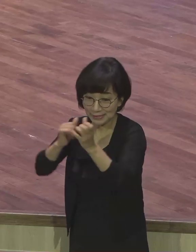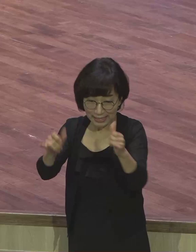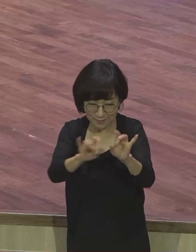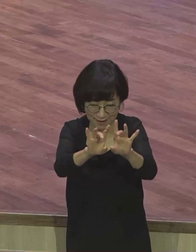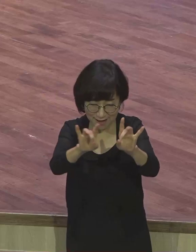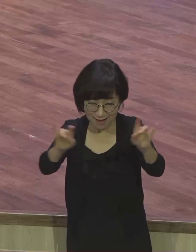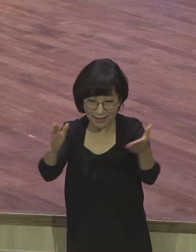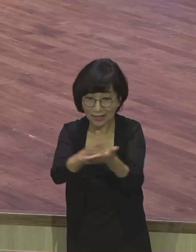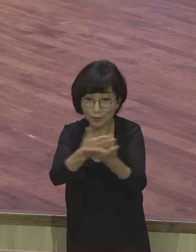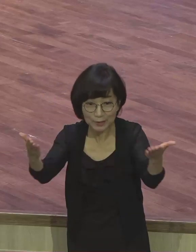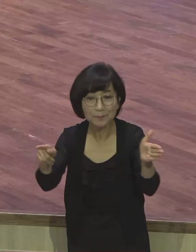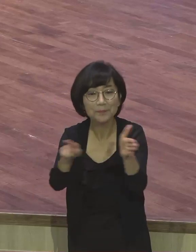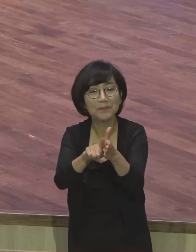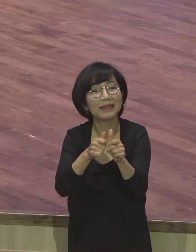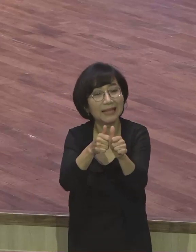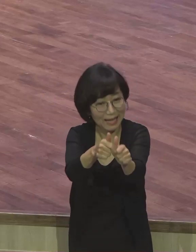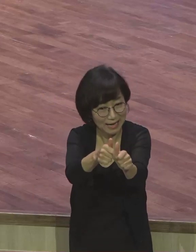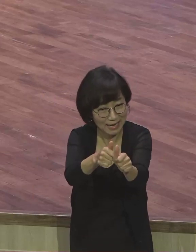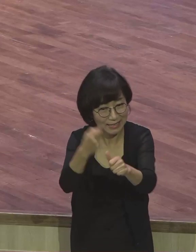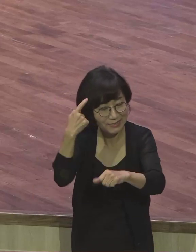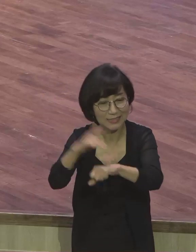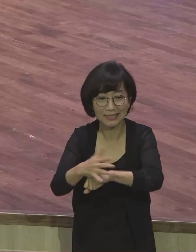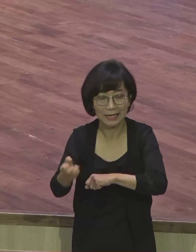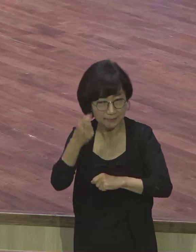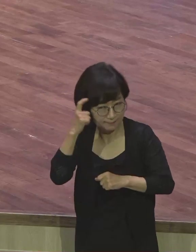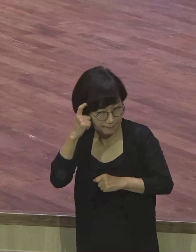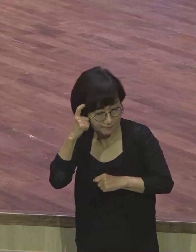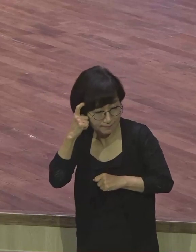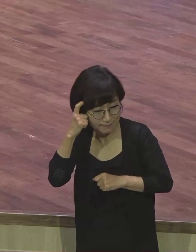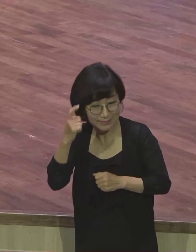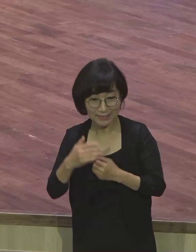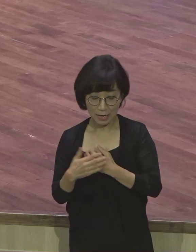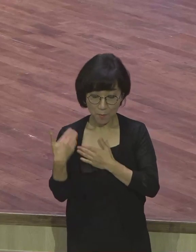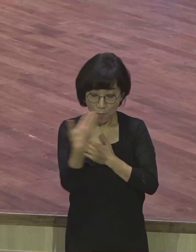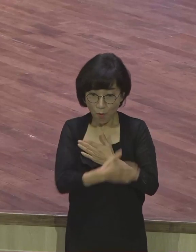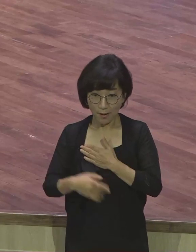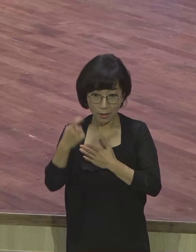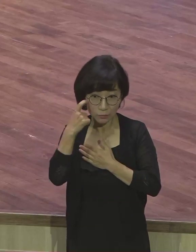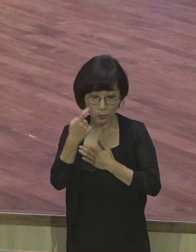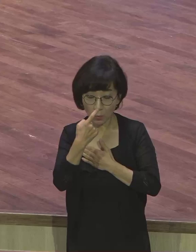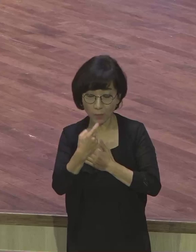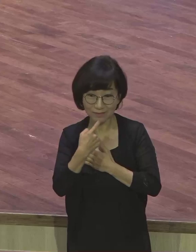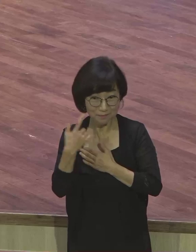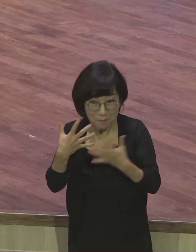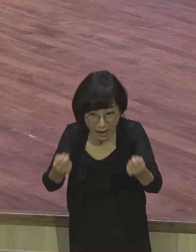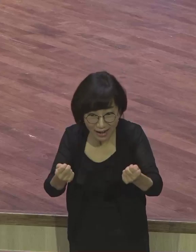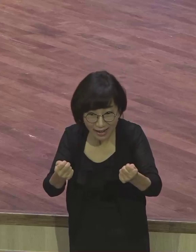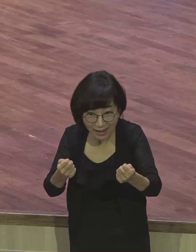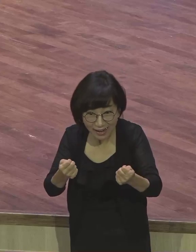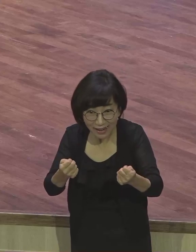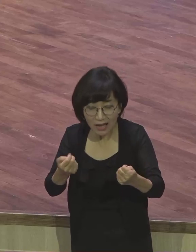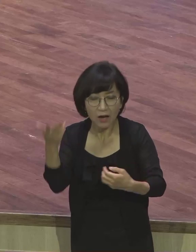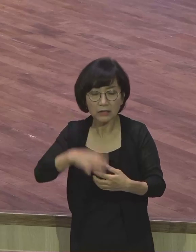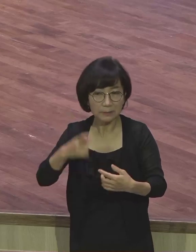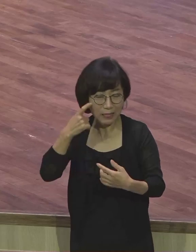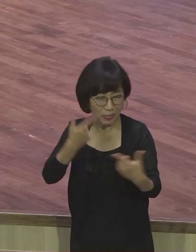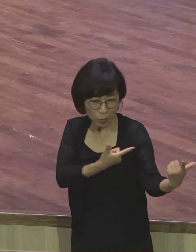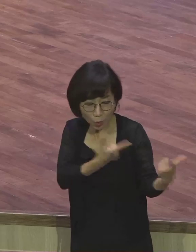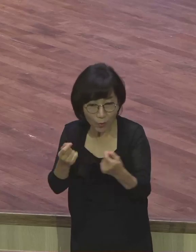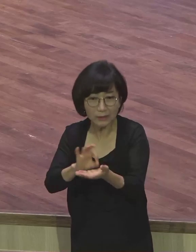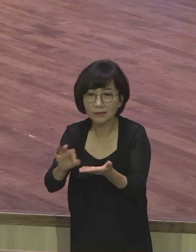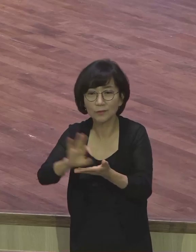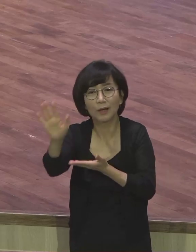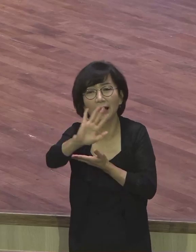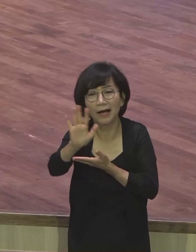믿음의 분량대로 지혜롭게 생각하라. 우리가 한 몸에 많은 지체를 가졌으나 모든 지체가 같은 기능을 가진